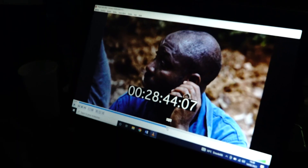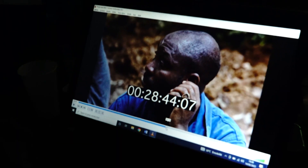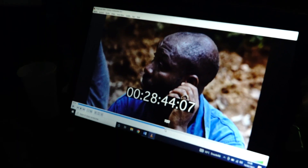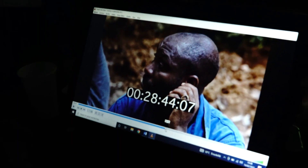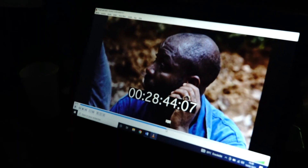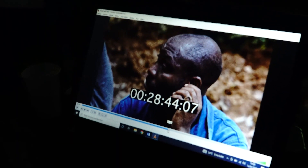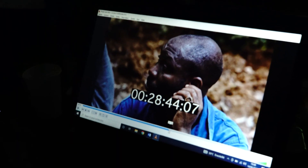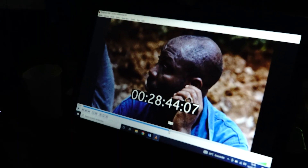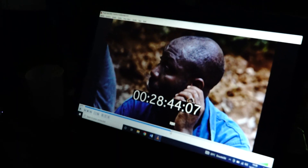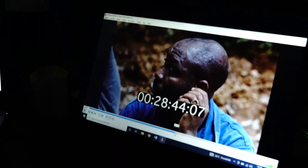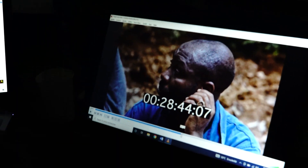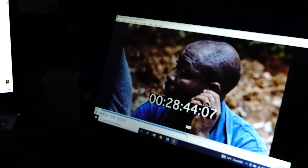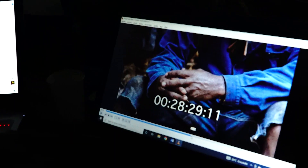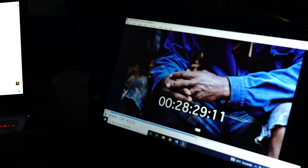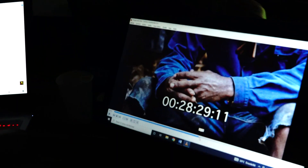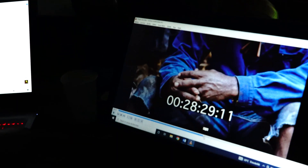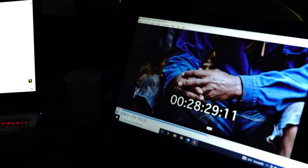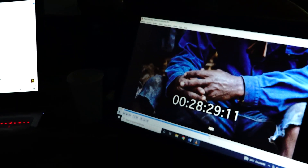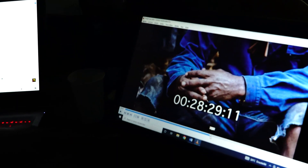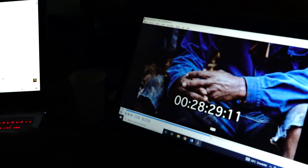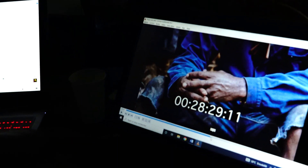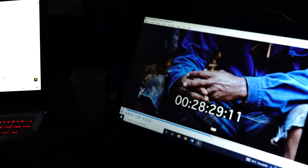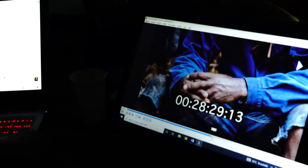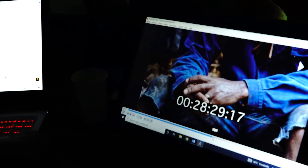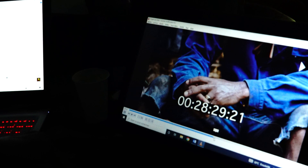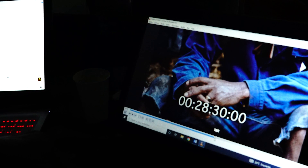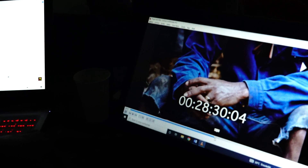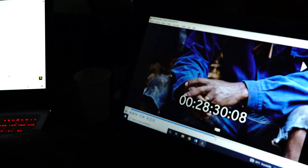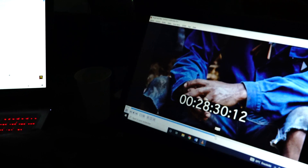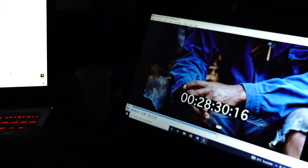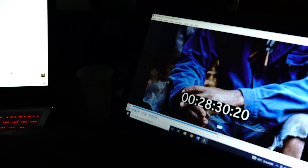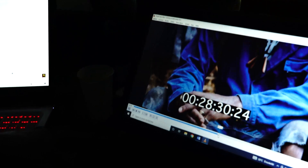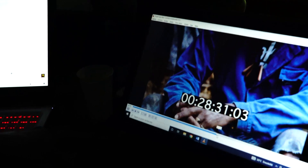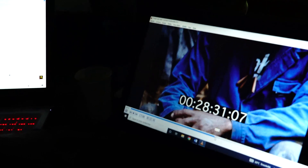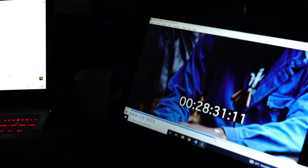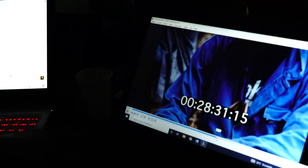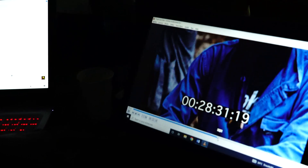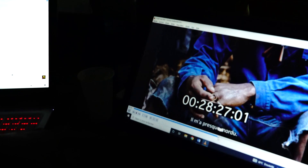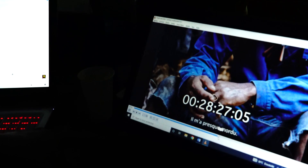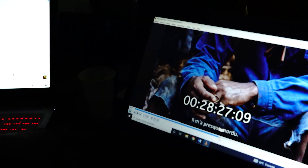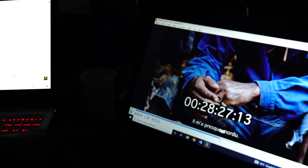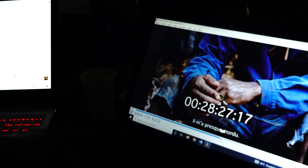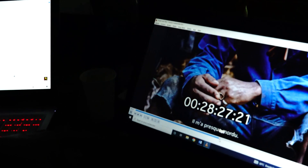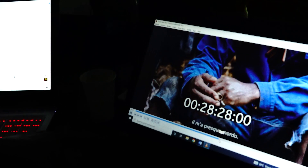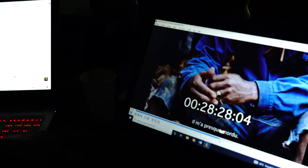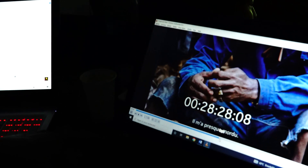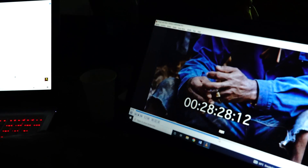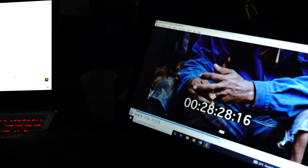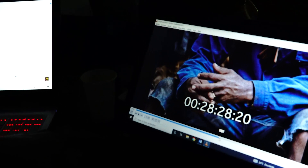principal, il est en in, on le voit à l'image, donc il y avait quelqu'un pour ce personnage-là, et il était aussi en off, c'est-à-dire sa